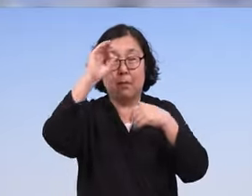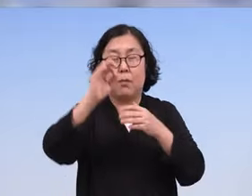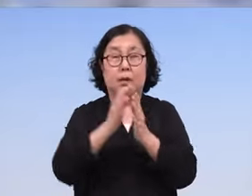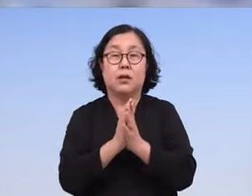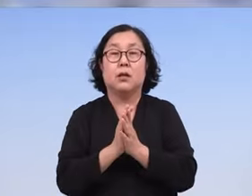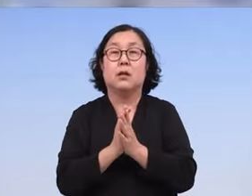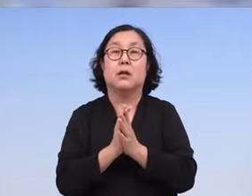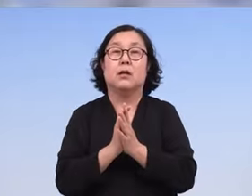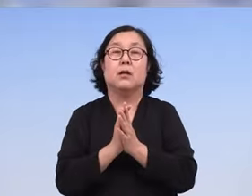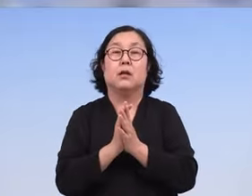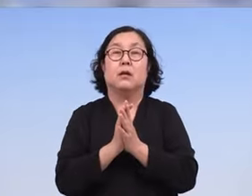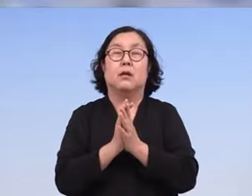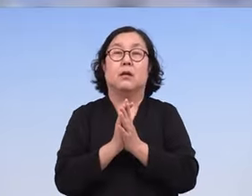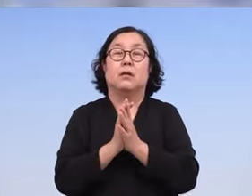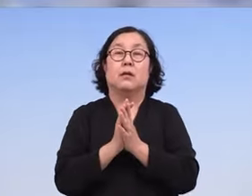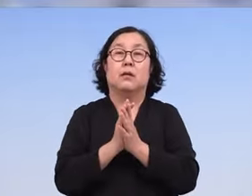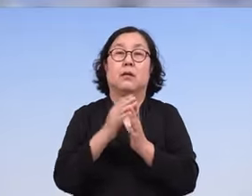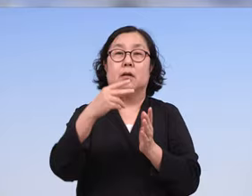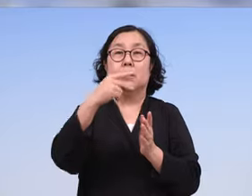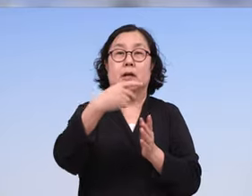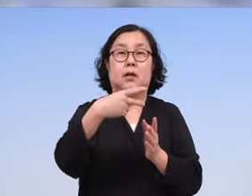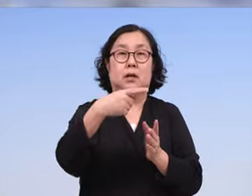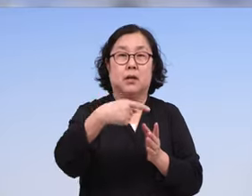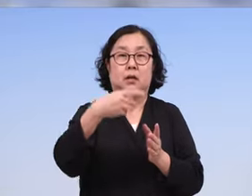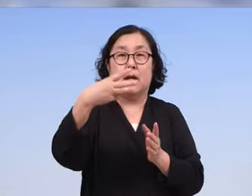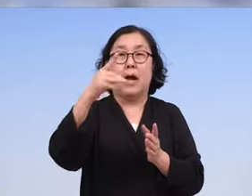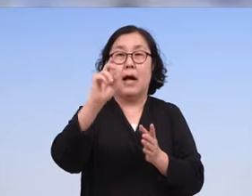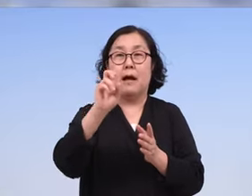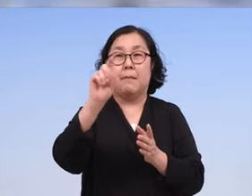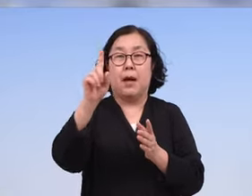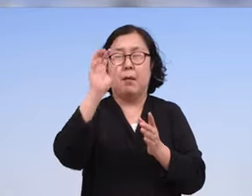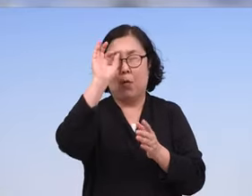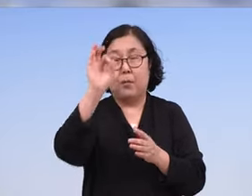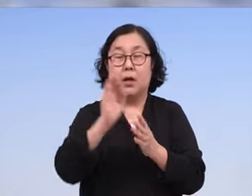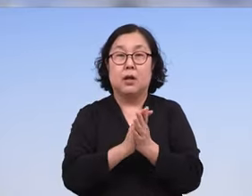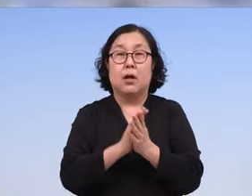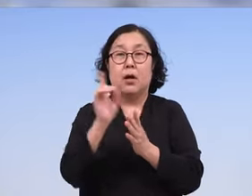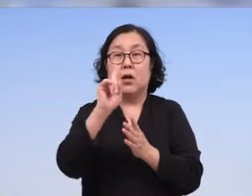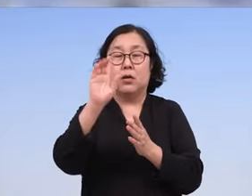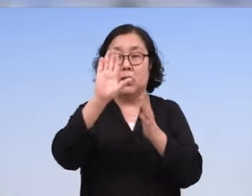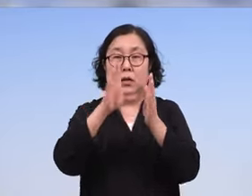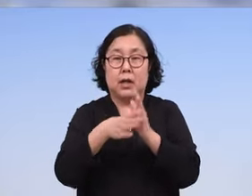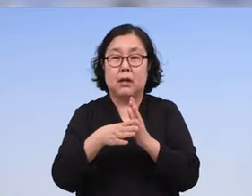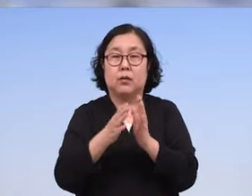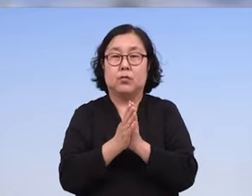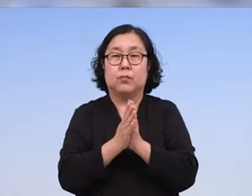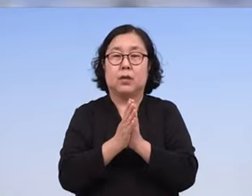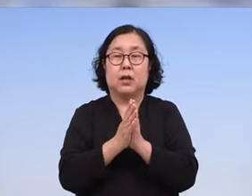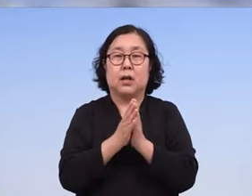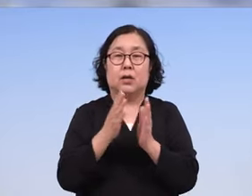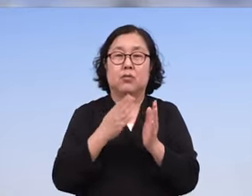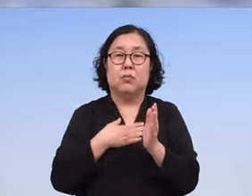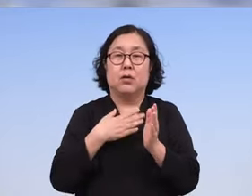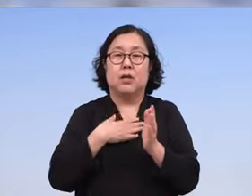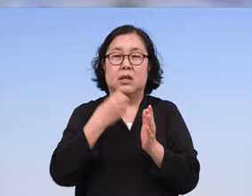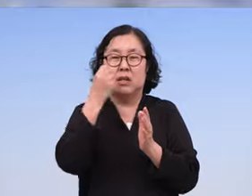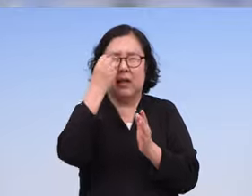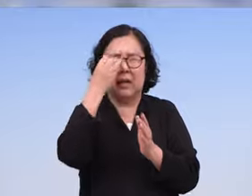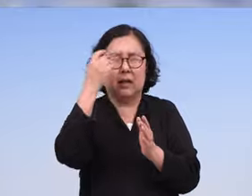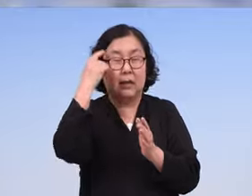그 후일담 그러면서 이제 그 드라마를 찍었던 과정을 보여주면 어떨 때는 되게 가정스럽게 생각이